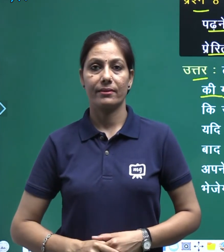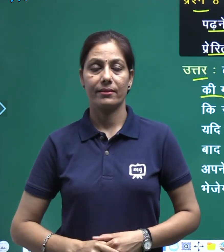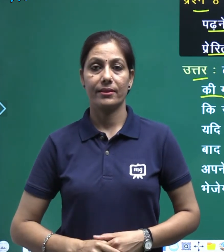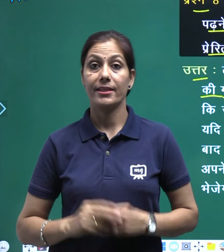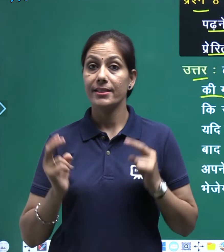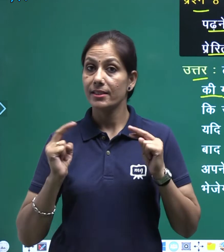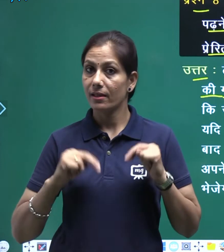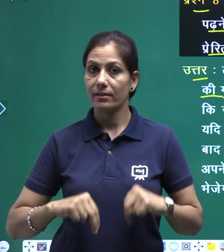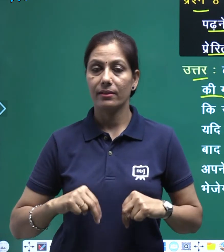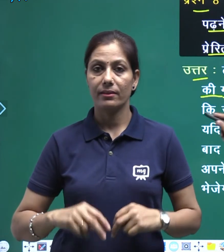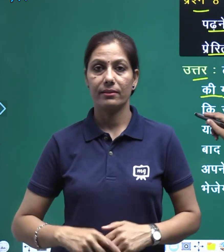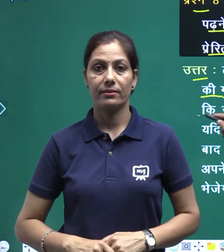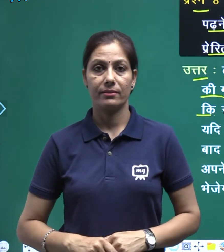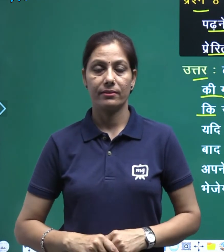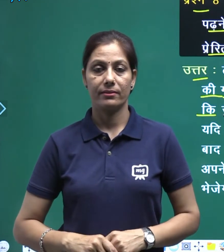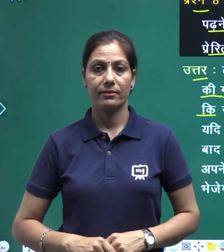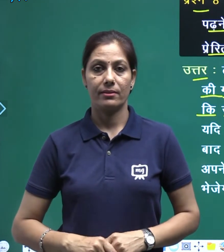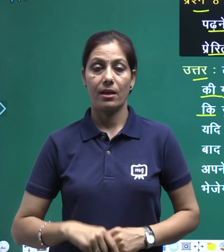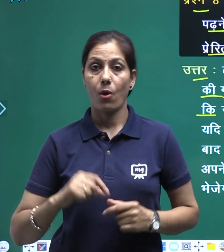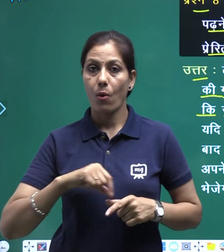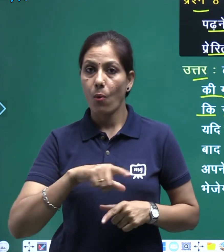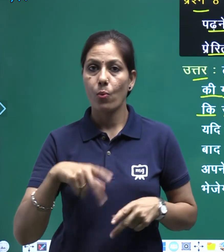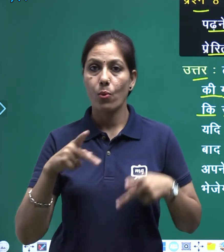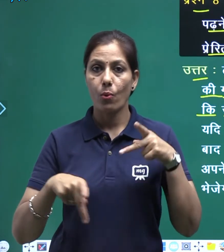चाहते थे कि सब लोग